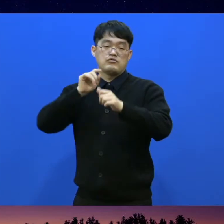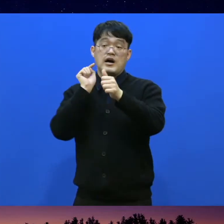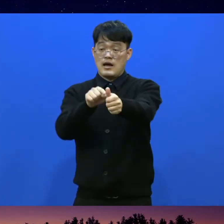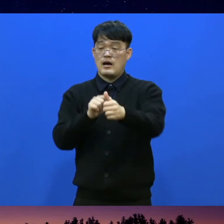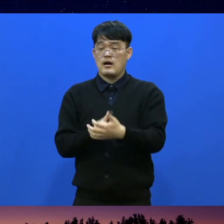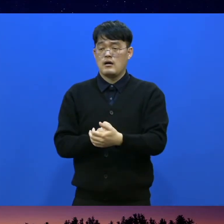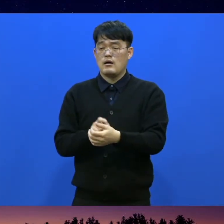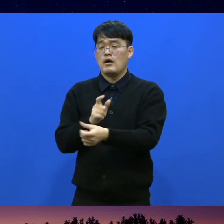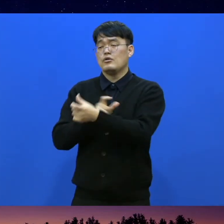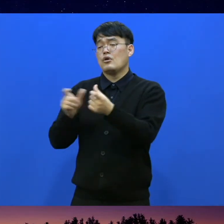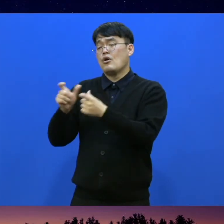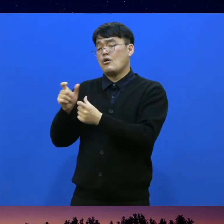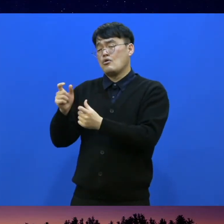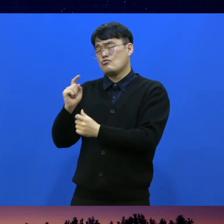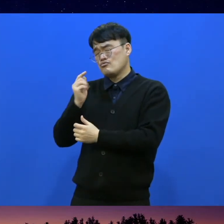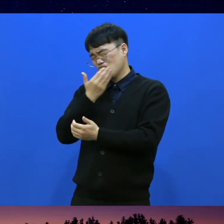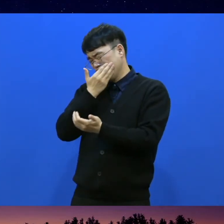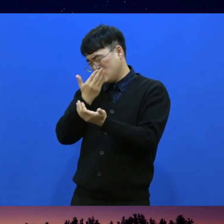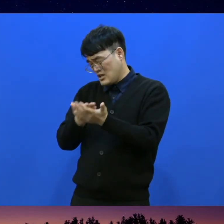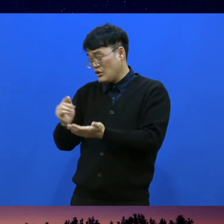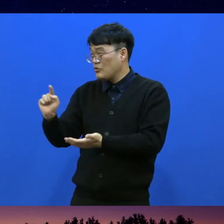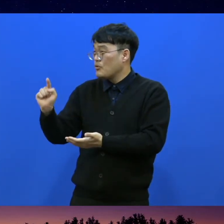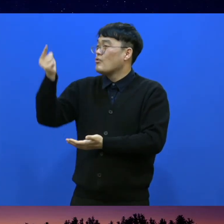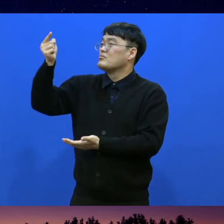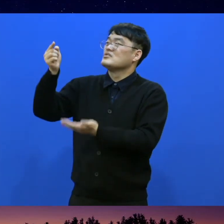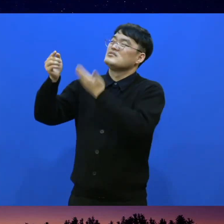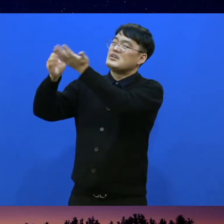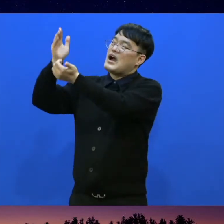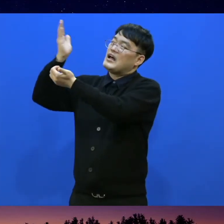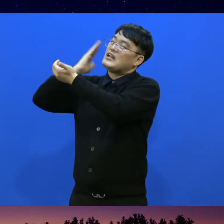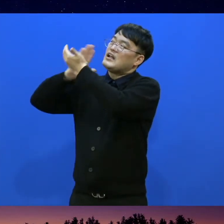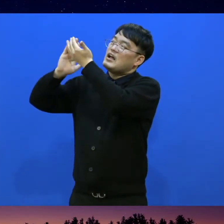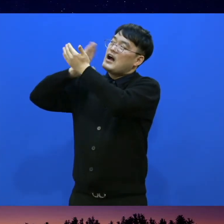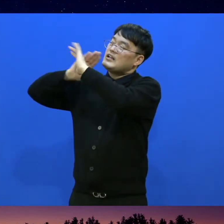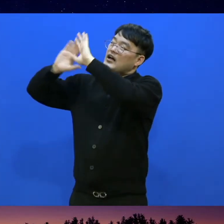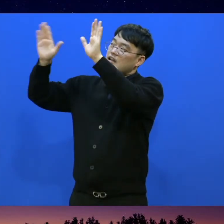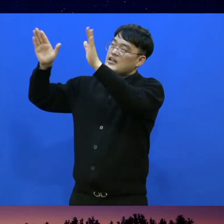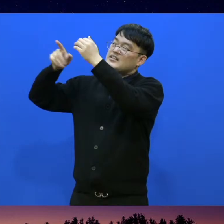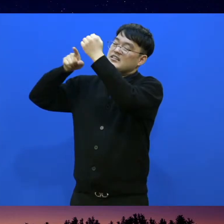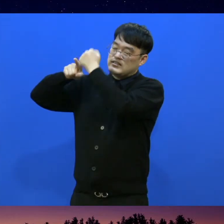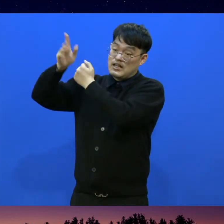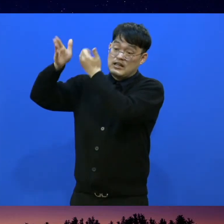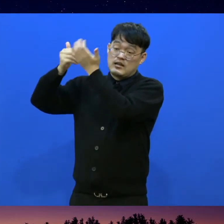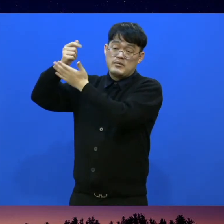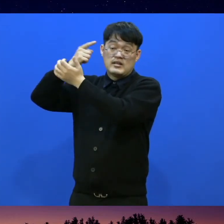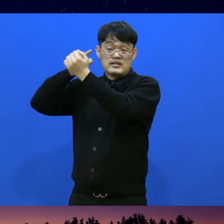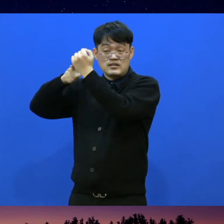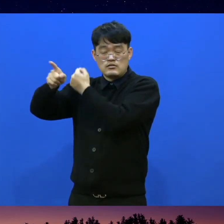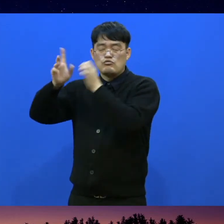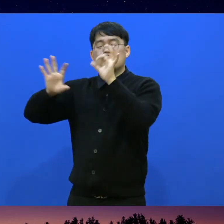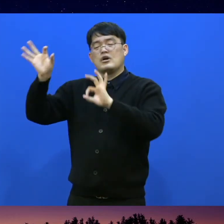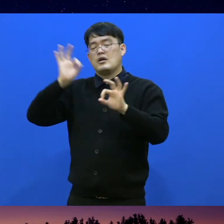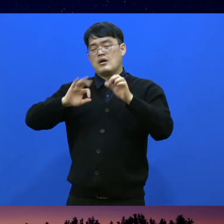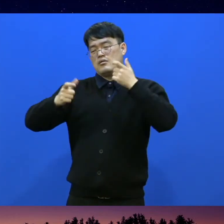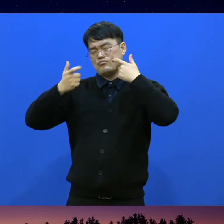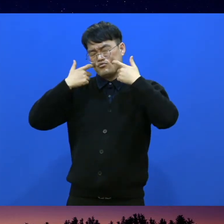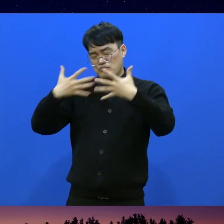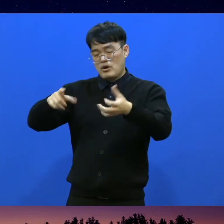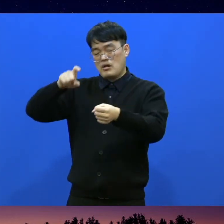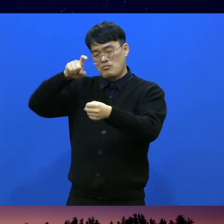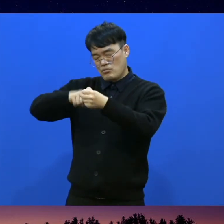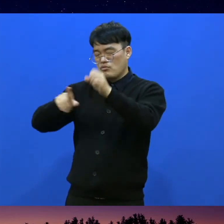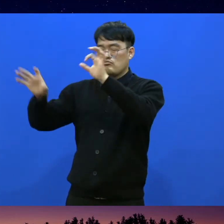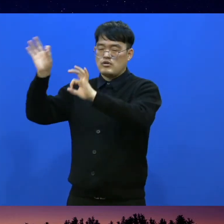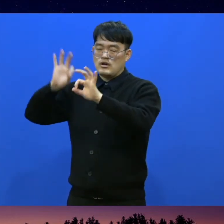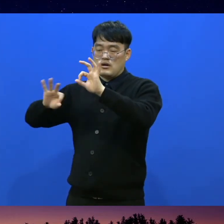높은 가치를 구하라. 하늘의 뜻을 구하라. 분명한 목표가 있는 기도를 해라. 하나님에